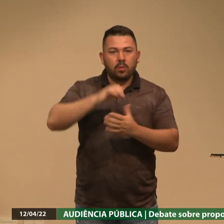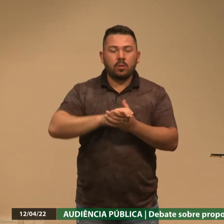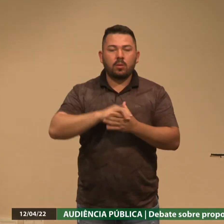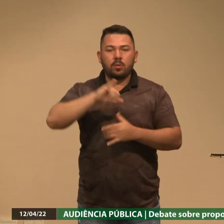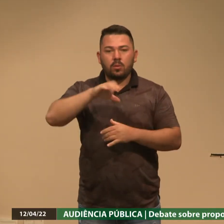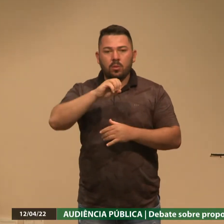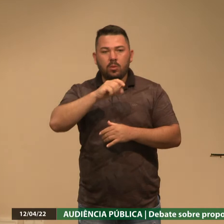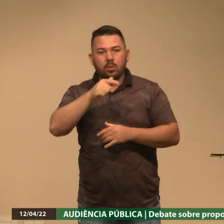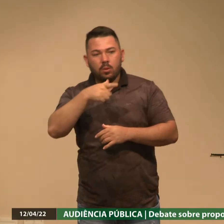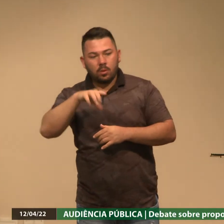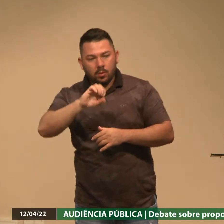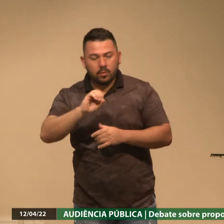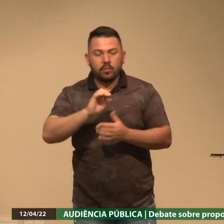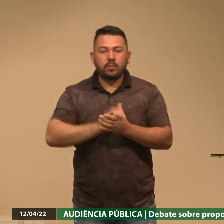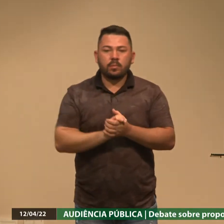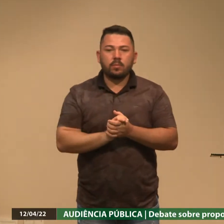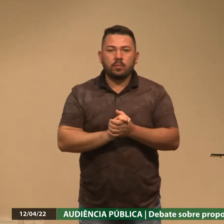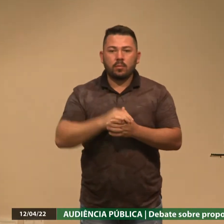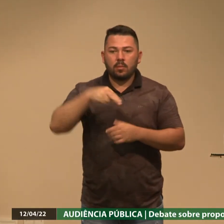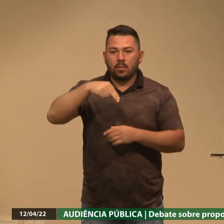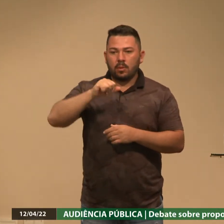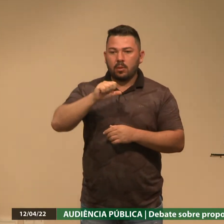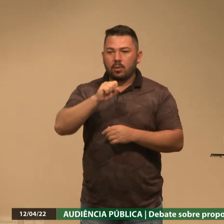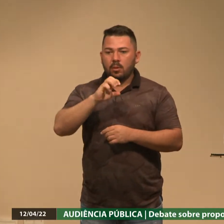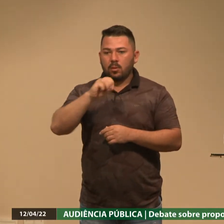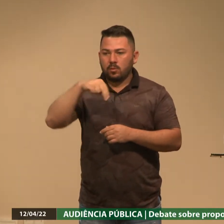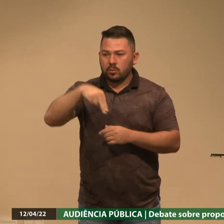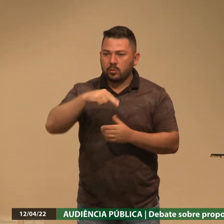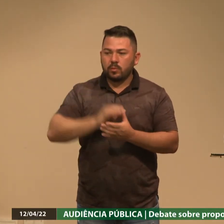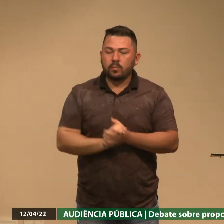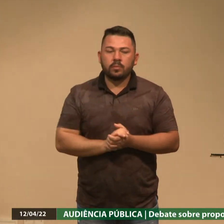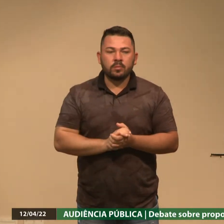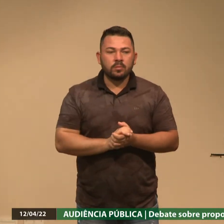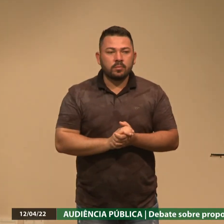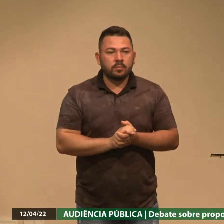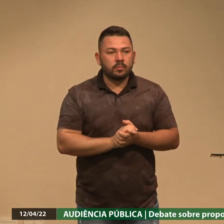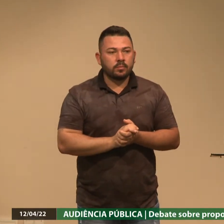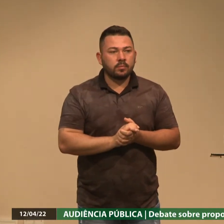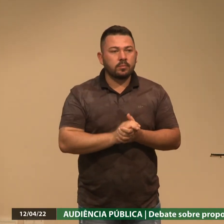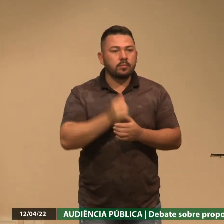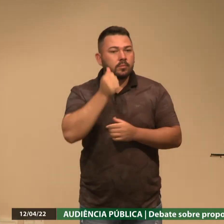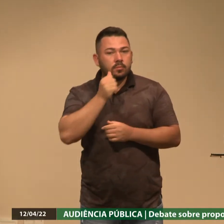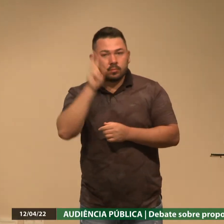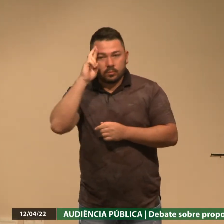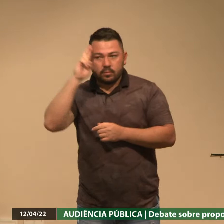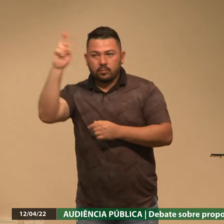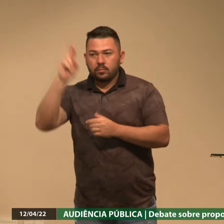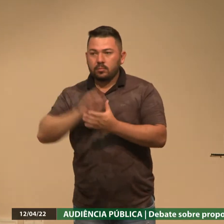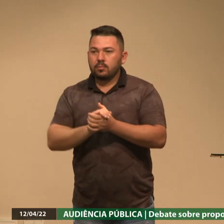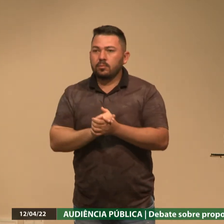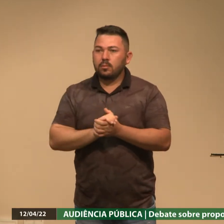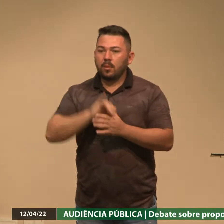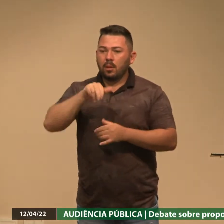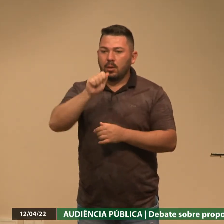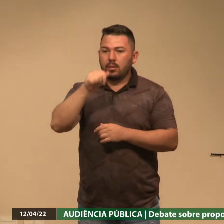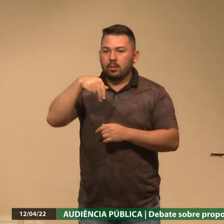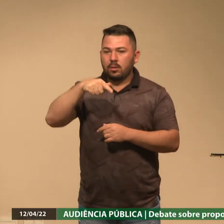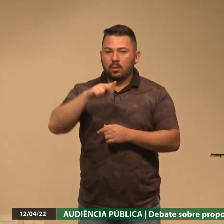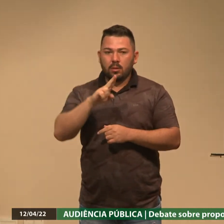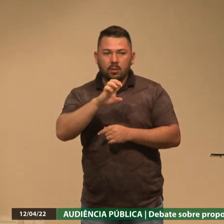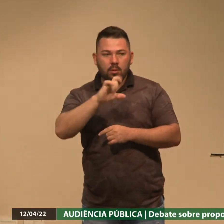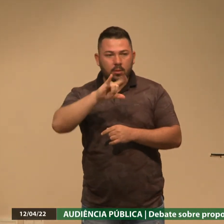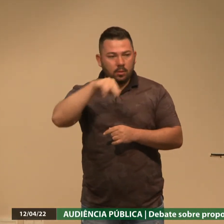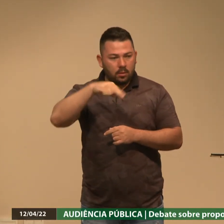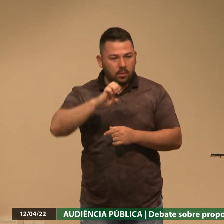João Batista em Nova Trento Nilson Dal Bosco a senhora Jaqueline da Silva neste ato